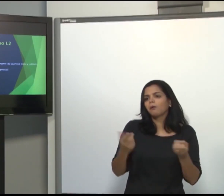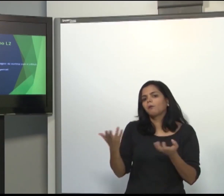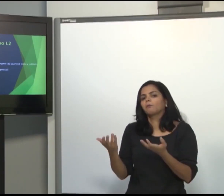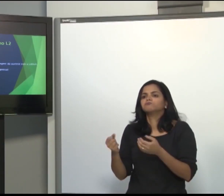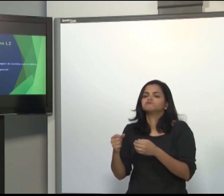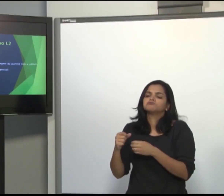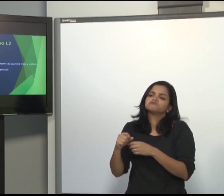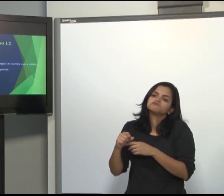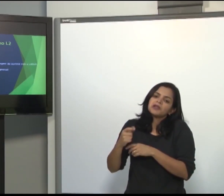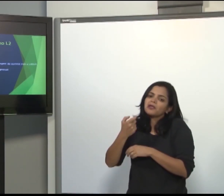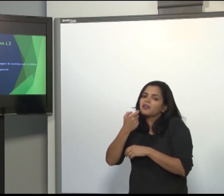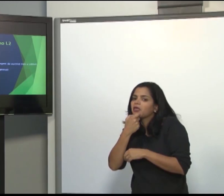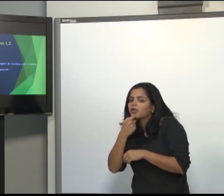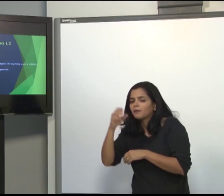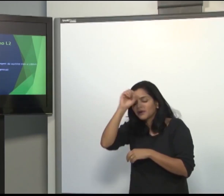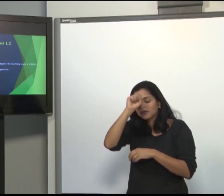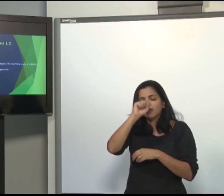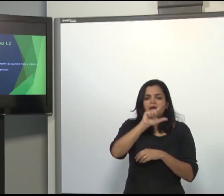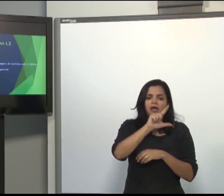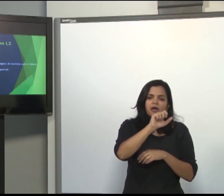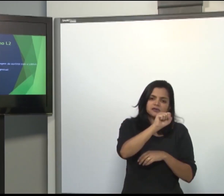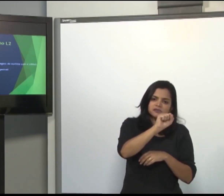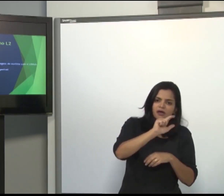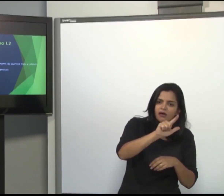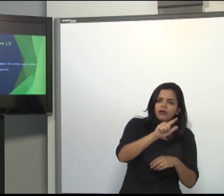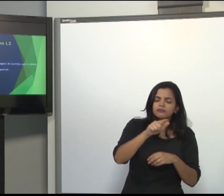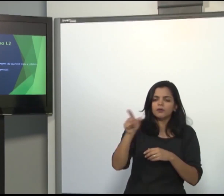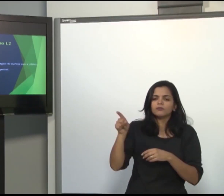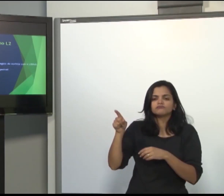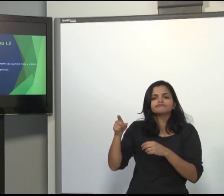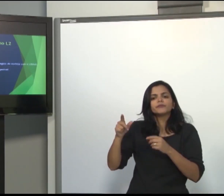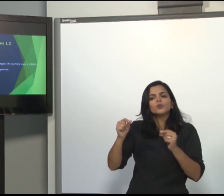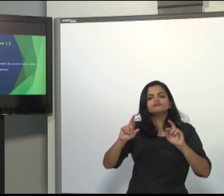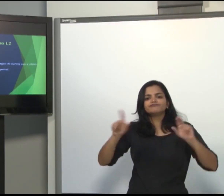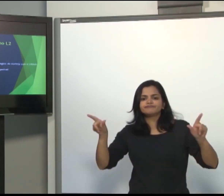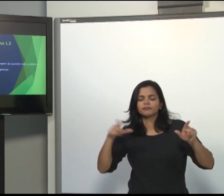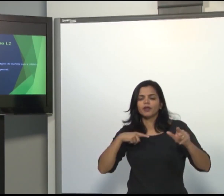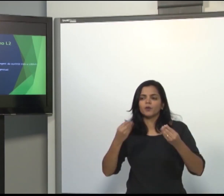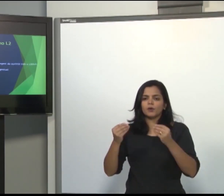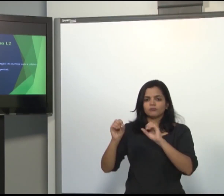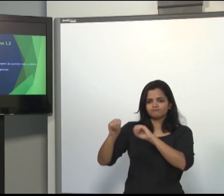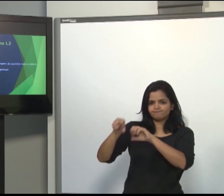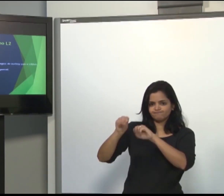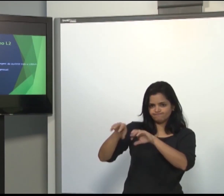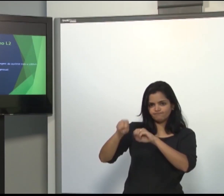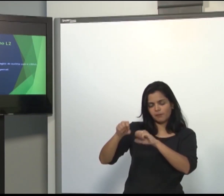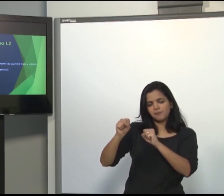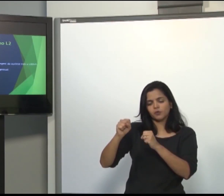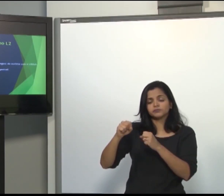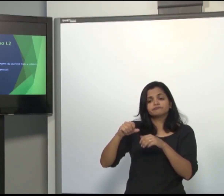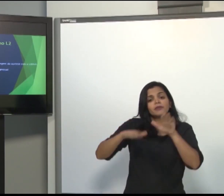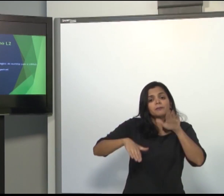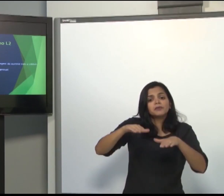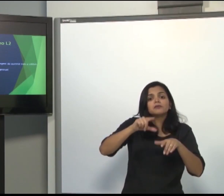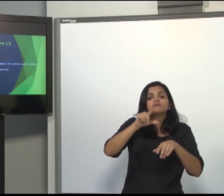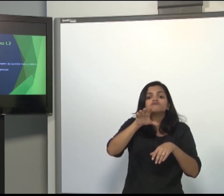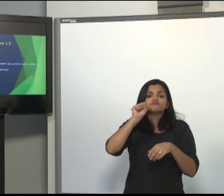a partir do português. Ele pode ter o inglês e aprender a língua de sinais americana.